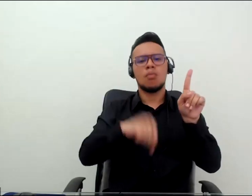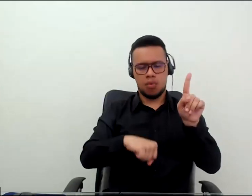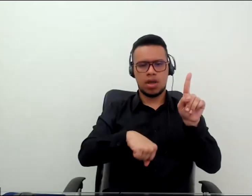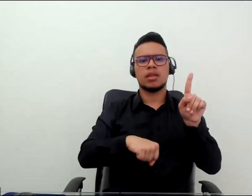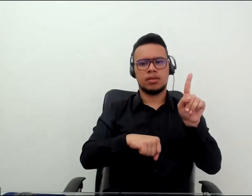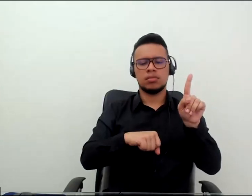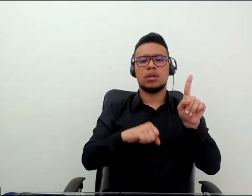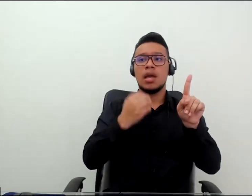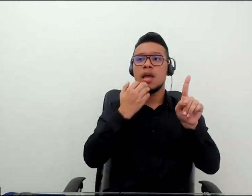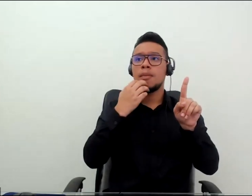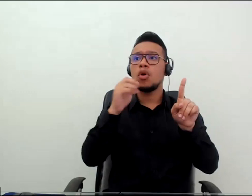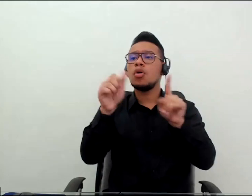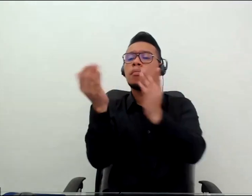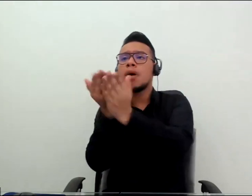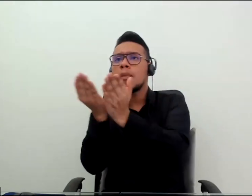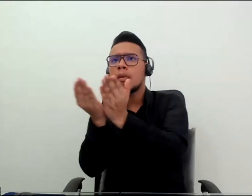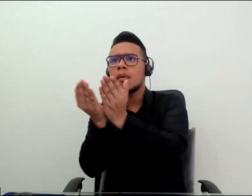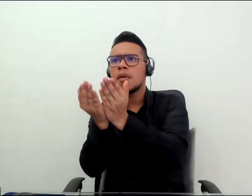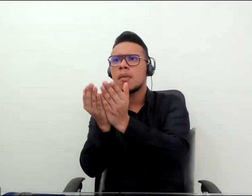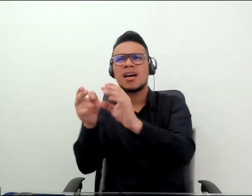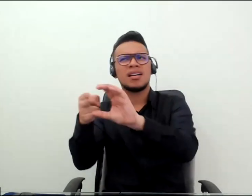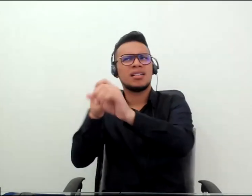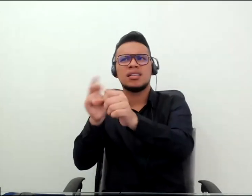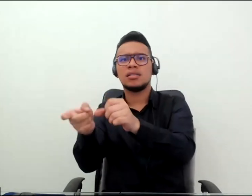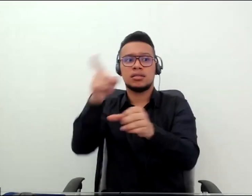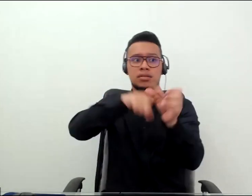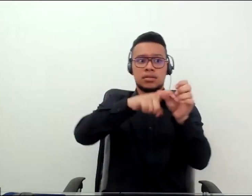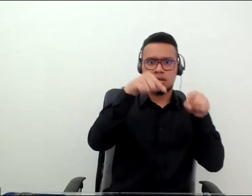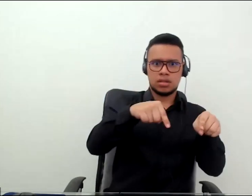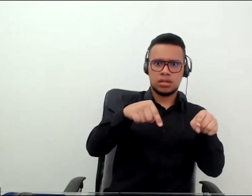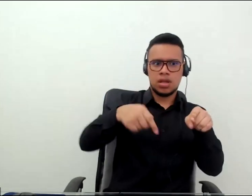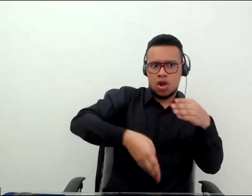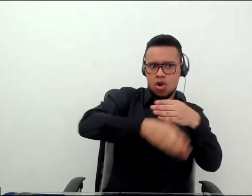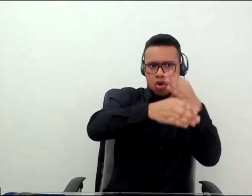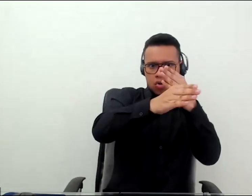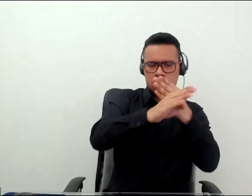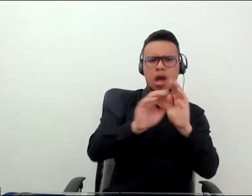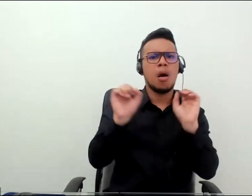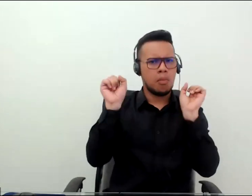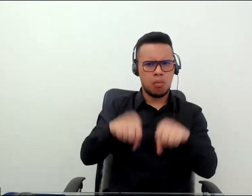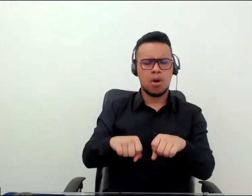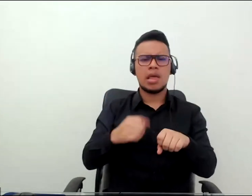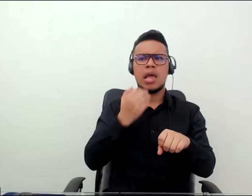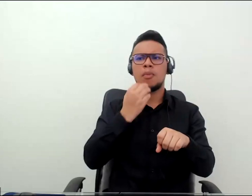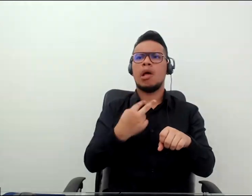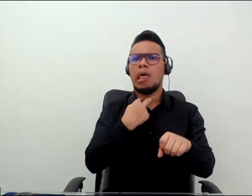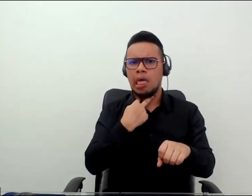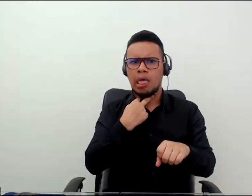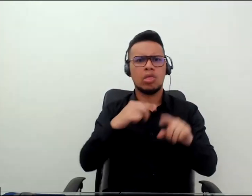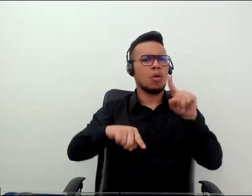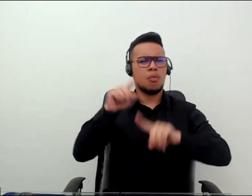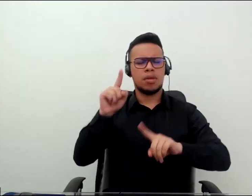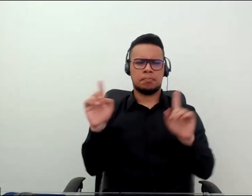cubierto por la política de gratuidad Entonces no existe ningún tipo de restricción limitante frente